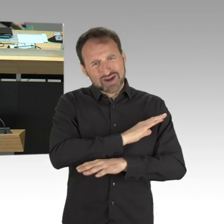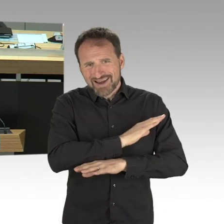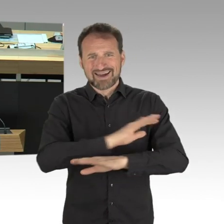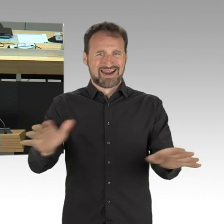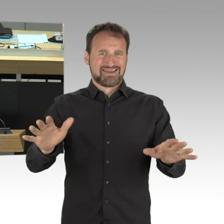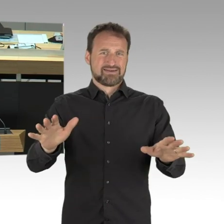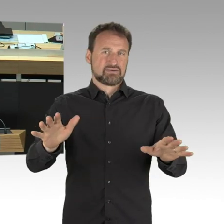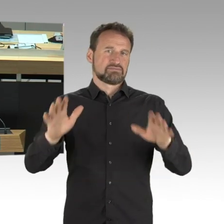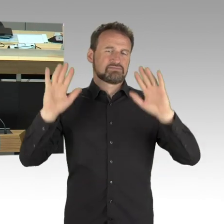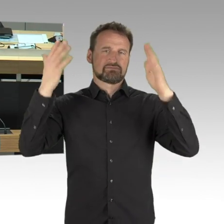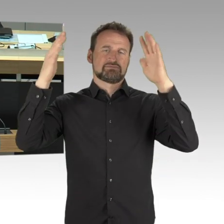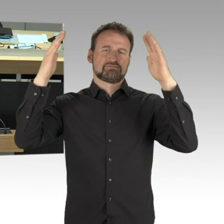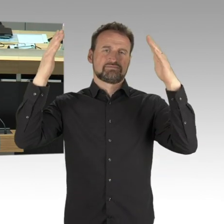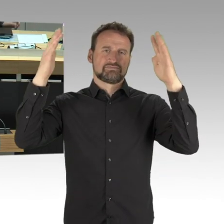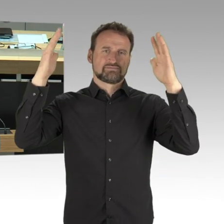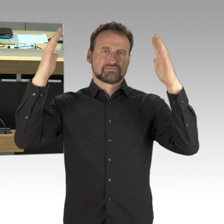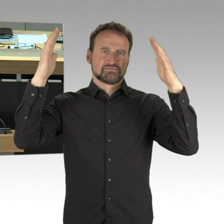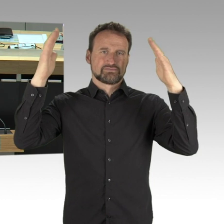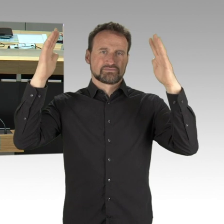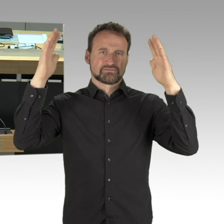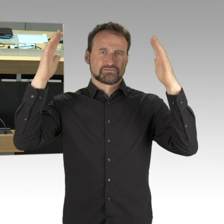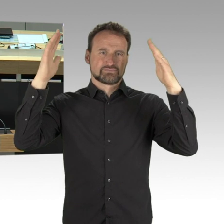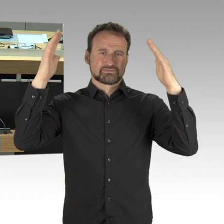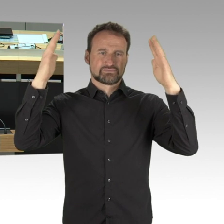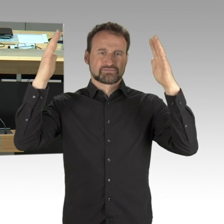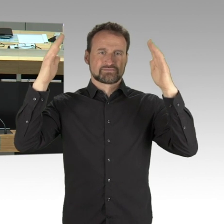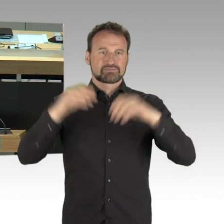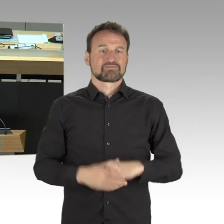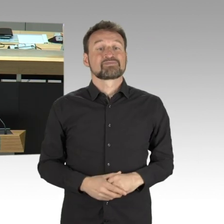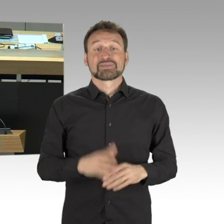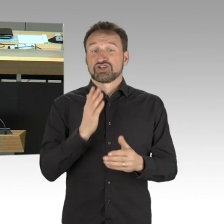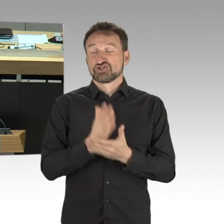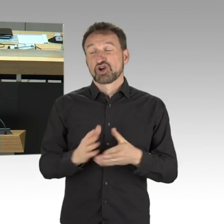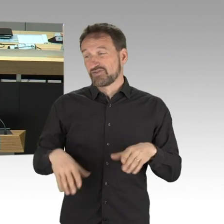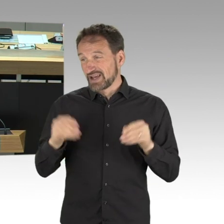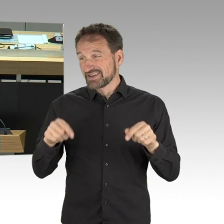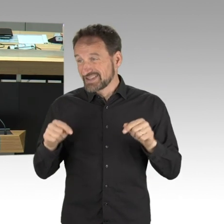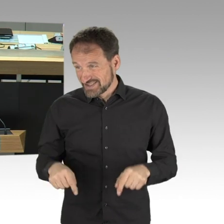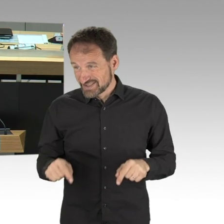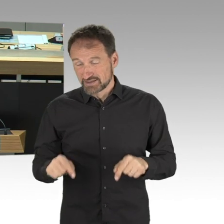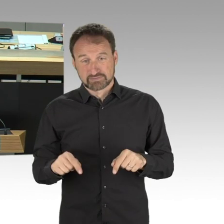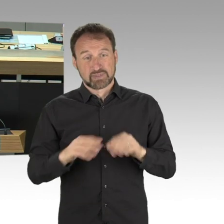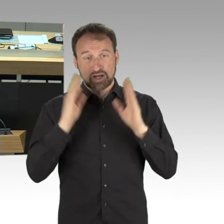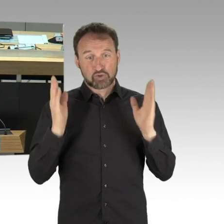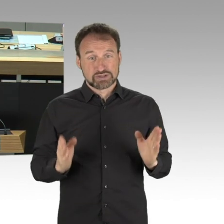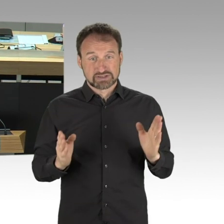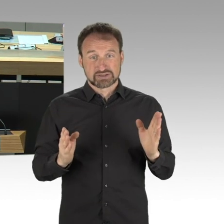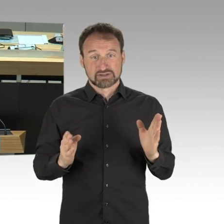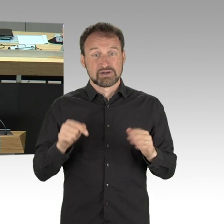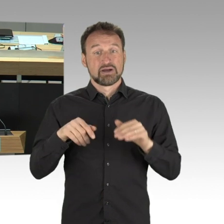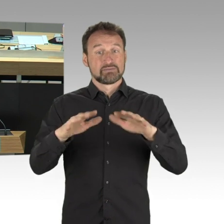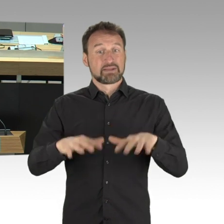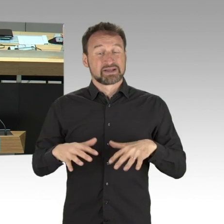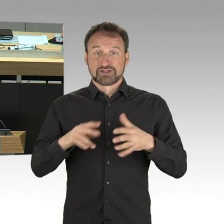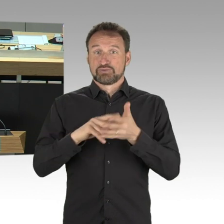Das beginnt bereits hier in diesem Haus, im parlamentarisch-politischen Raum. Eine Fraktion hat bekanntlich ein recht einseitiges, instrumentelles